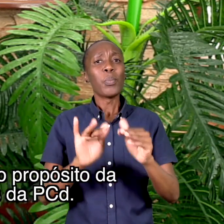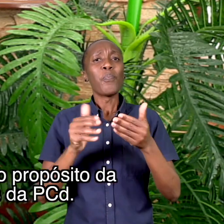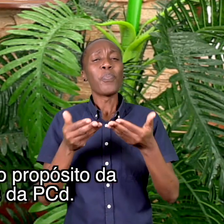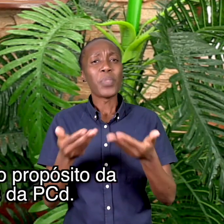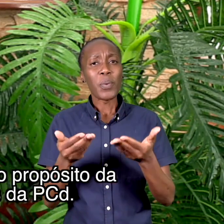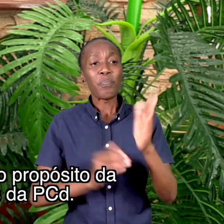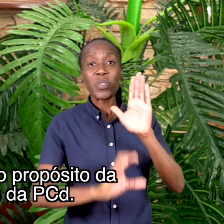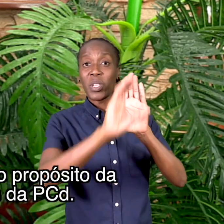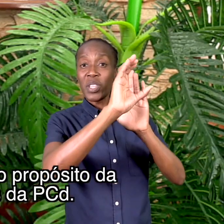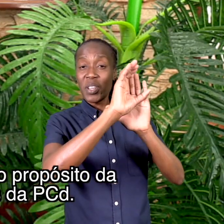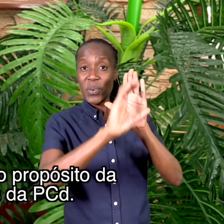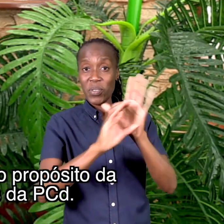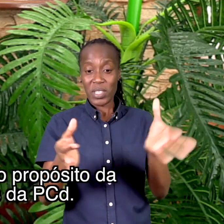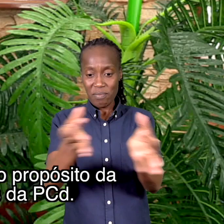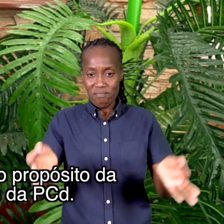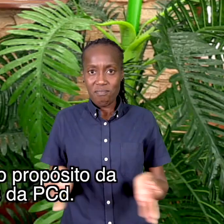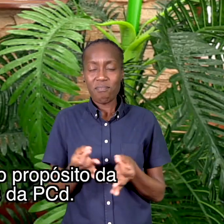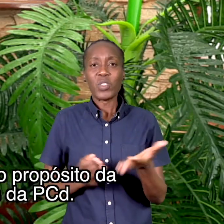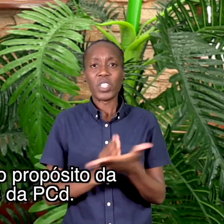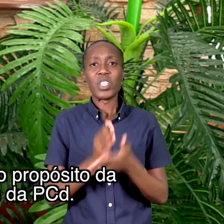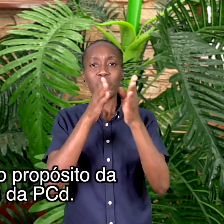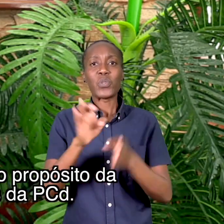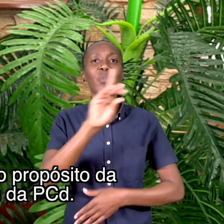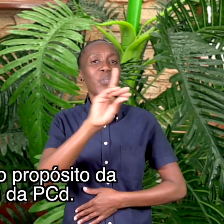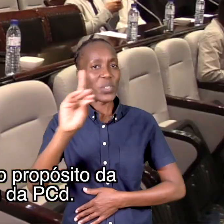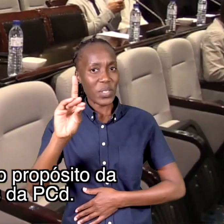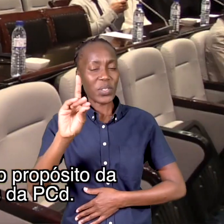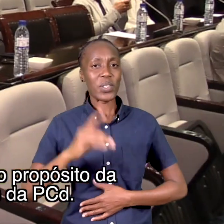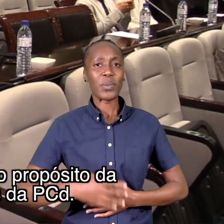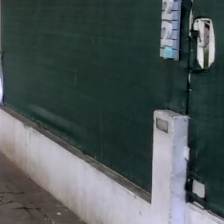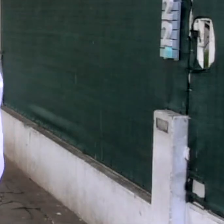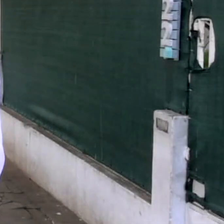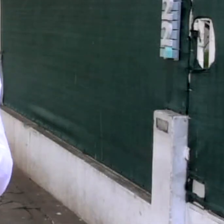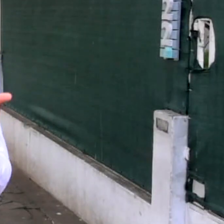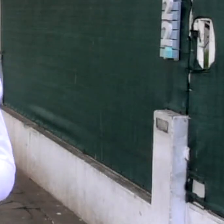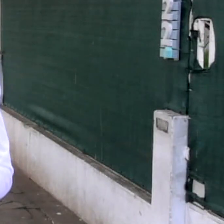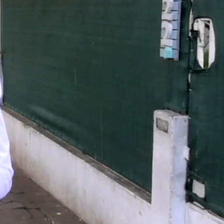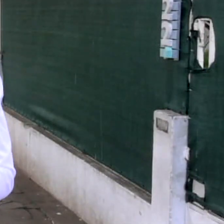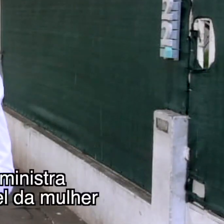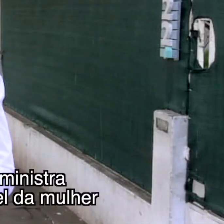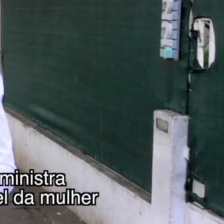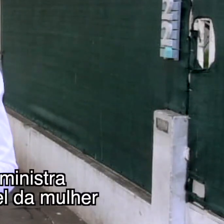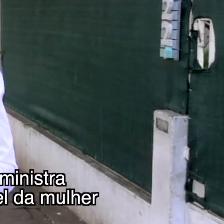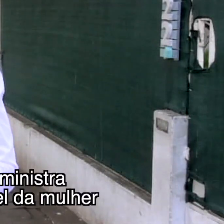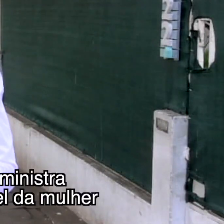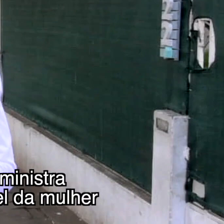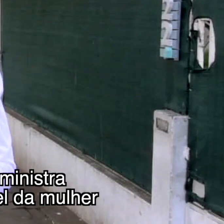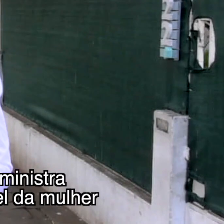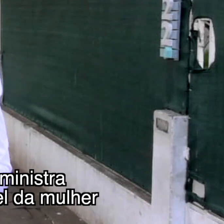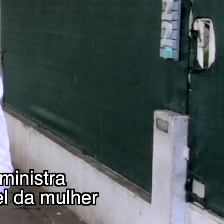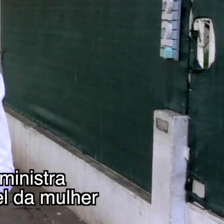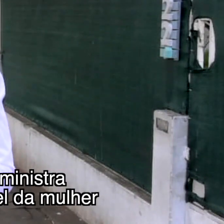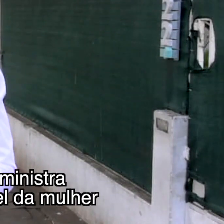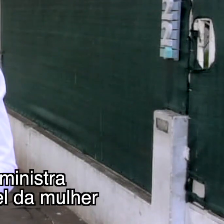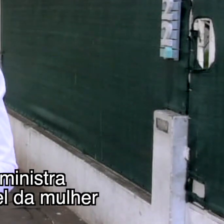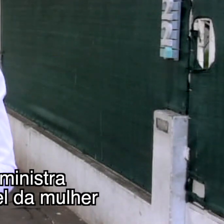fundamentais relacionados com aquilo que é o propósito da Convenção sobre os Direitos das Pessoas com Deficiência. Por outro lado,